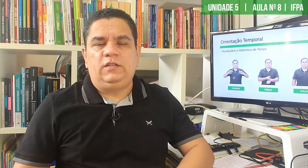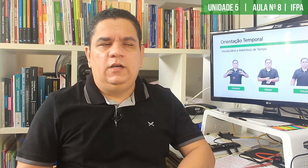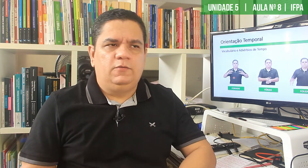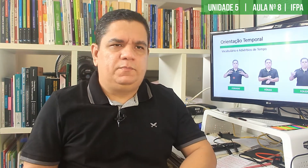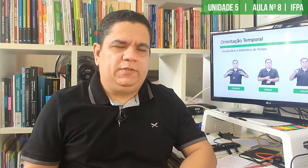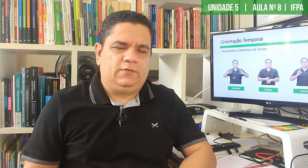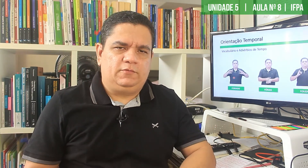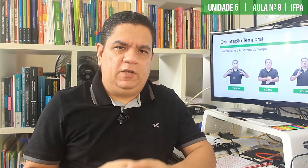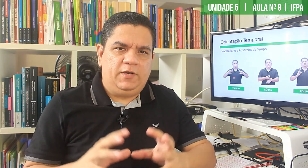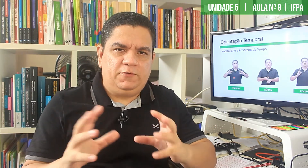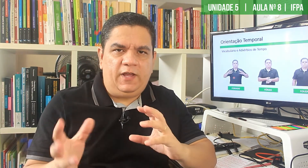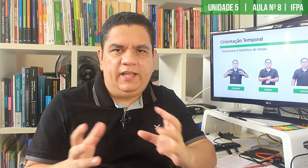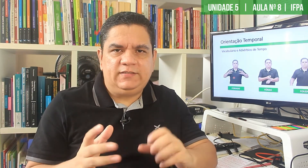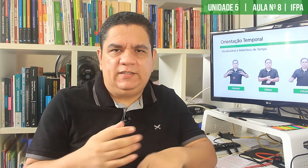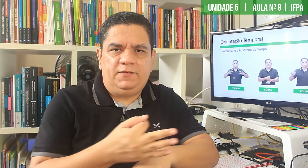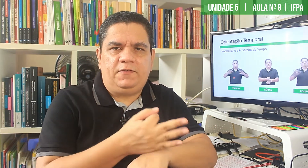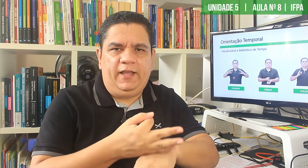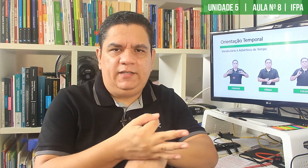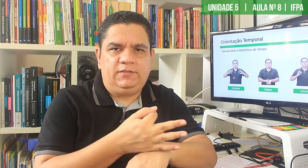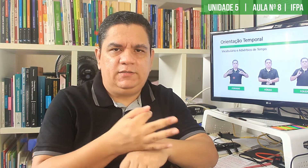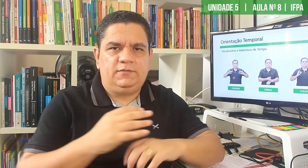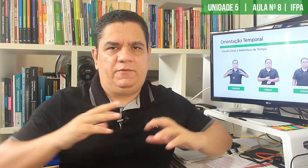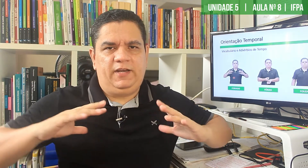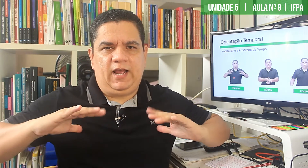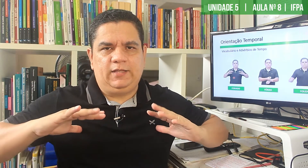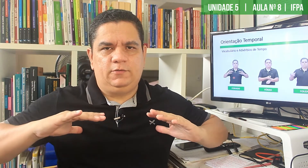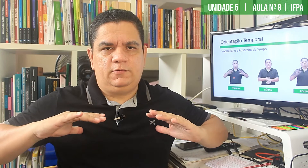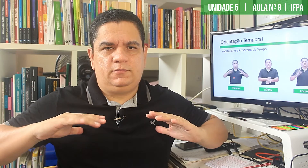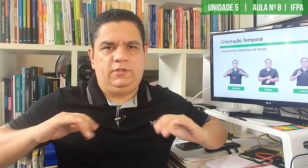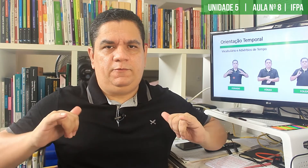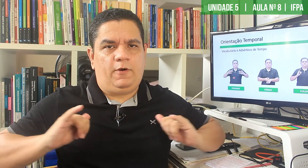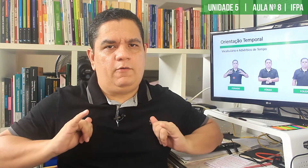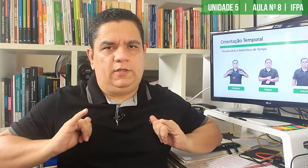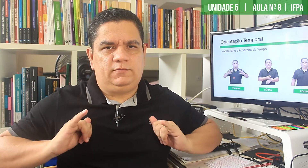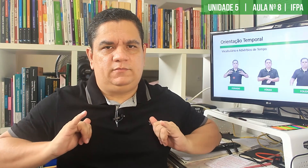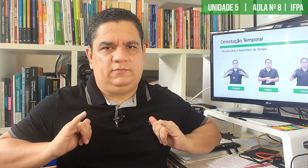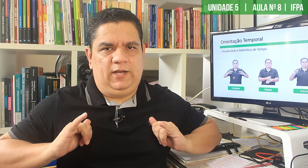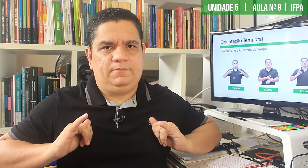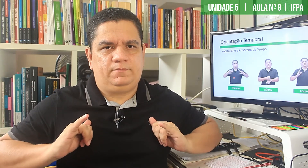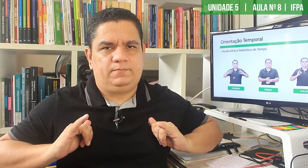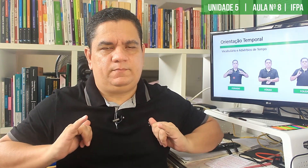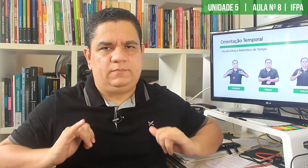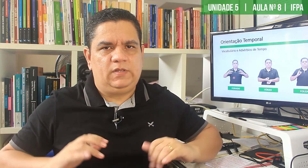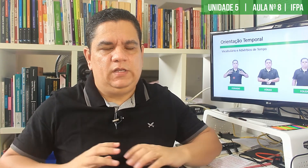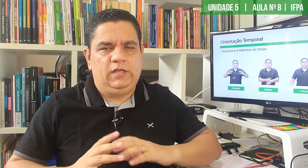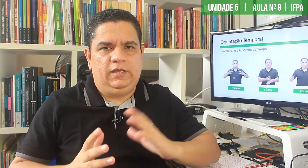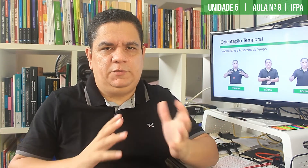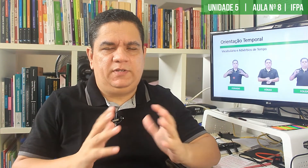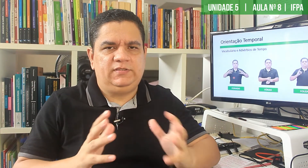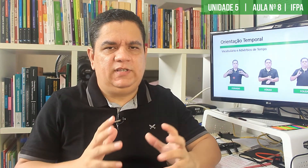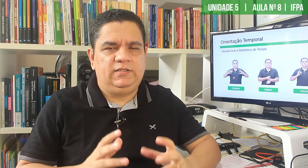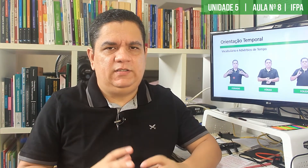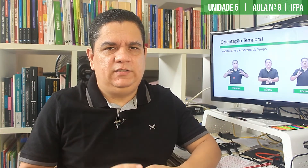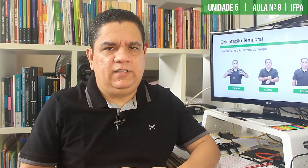Então, pessoal, tem uma diferença entre férias, feriado e folga, tá? A gente precisa